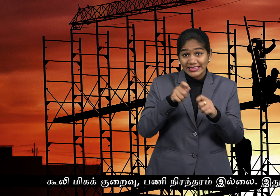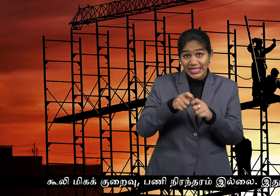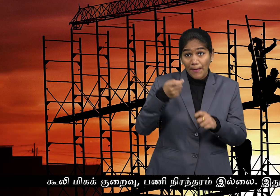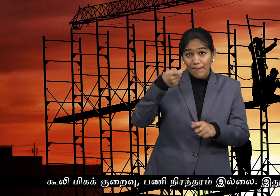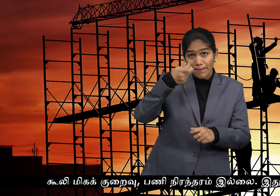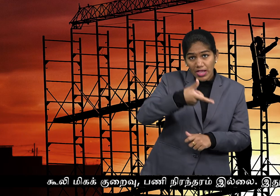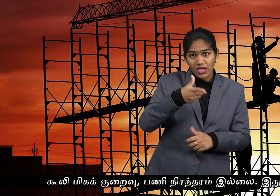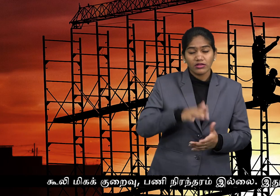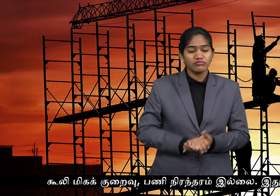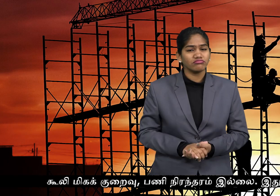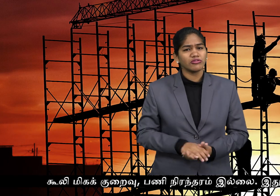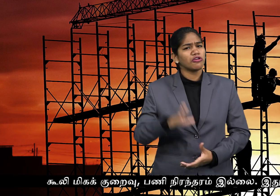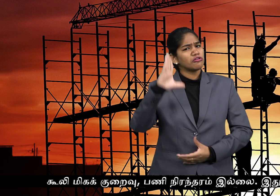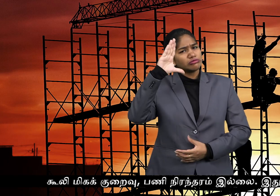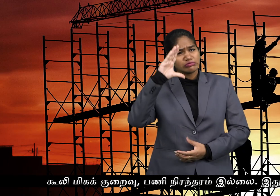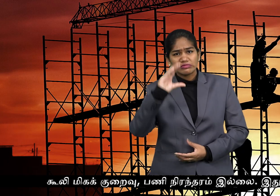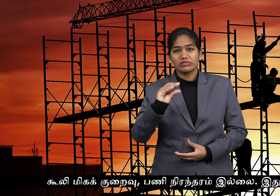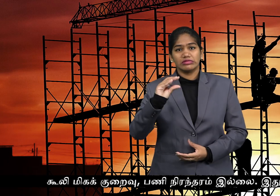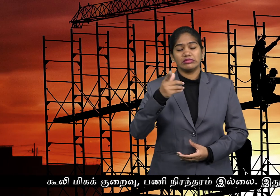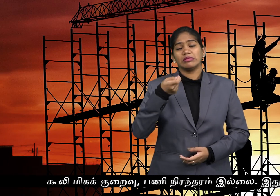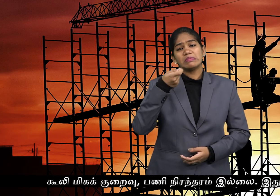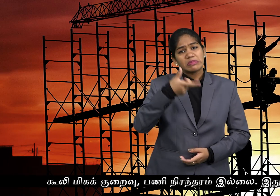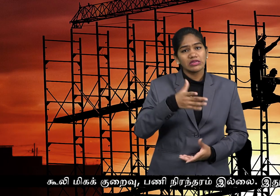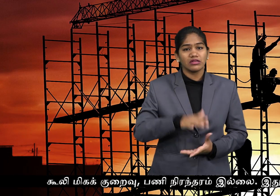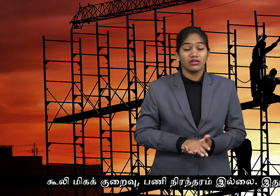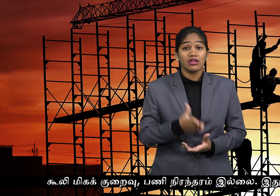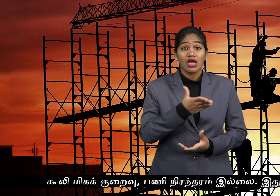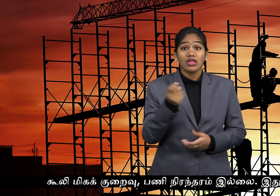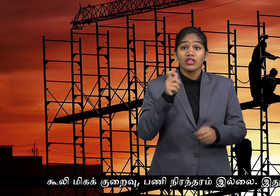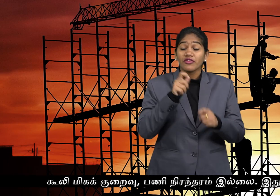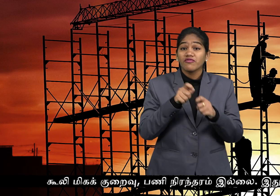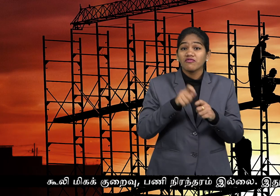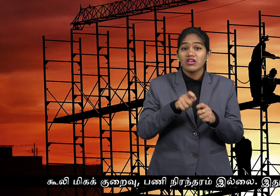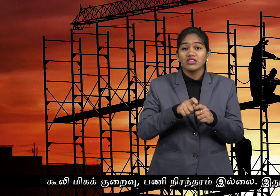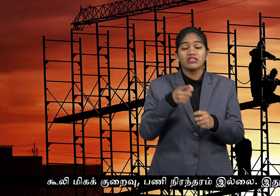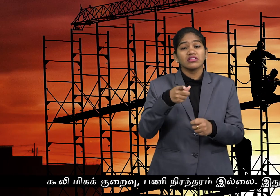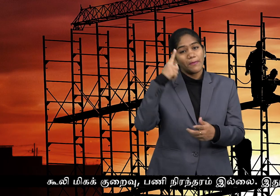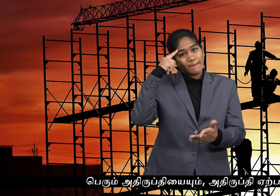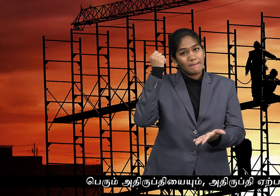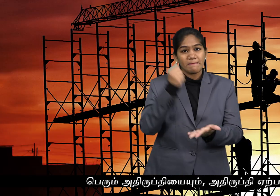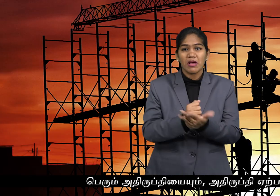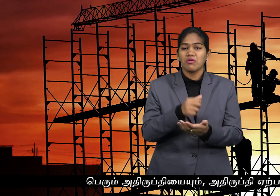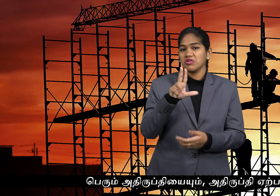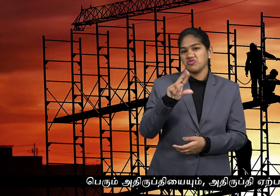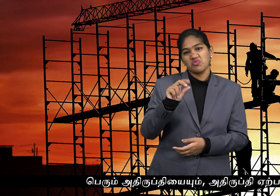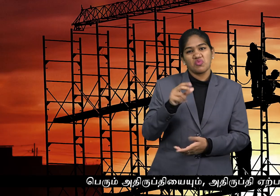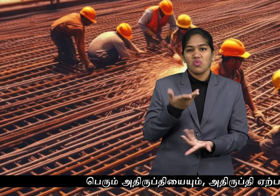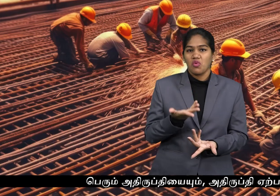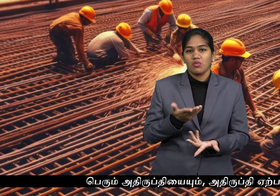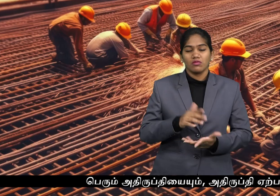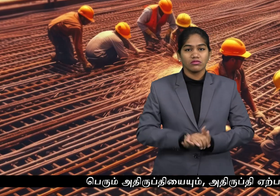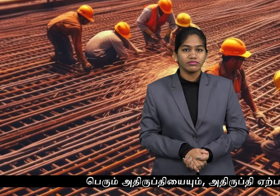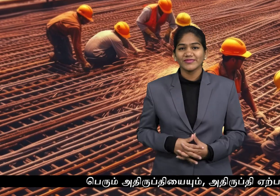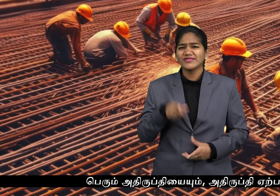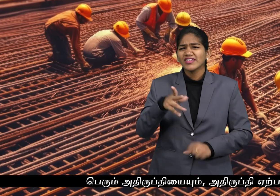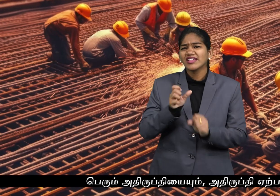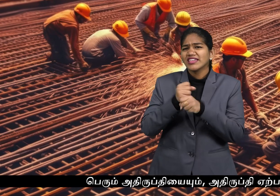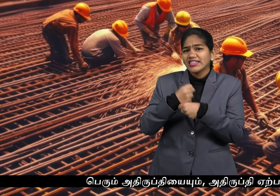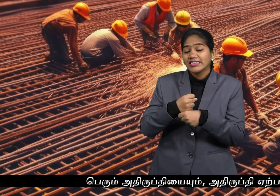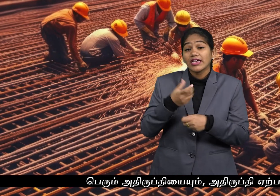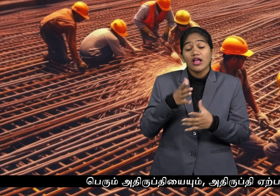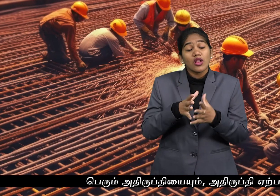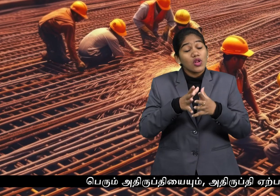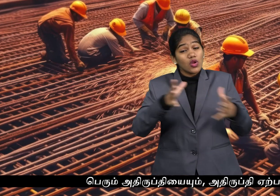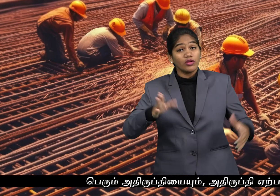கூலி மிக குறைவு, பணி நிரந்தரமில்லை. இது மக்கள் மத்தியில் பெரும் அதிருப்தியையும்